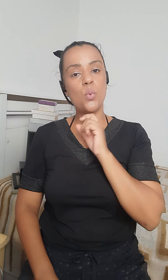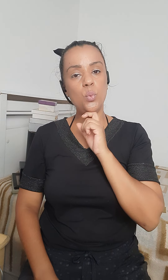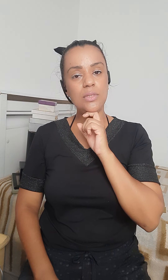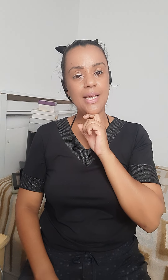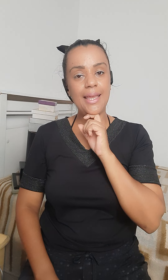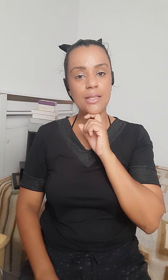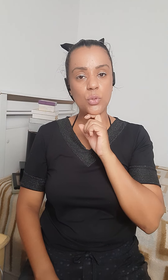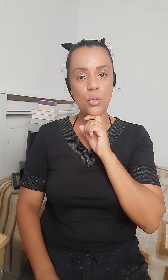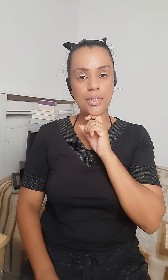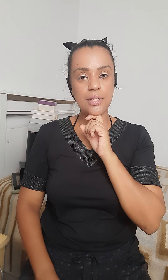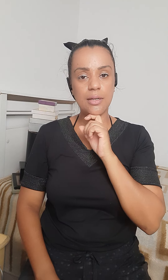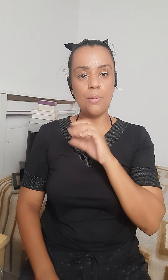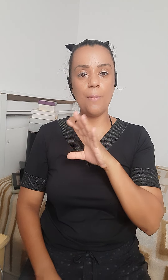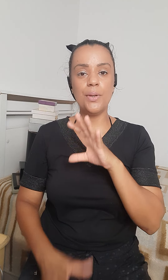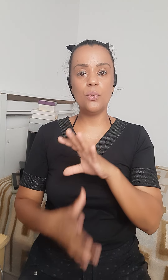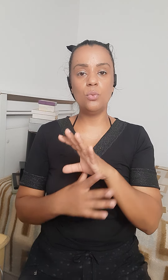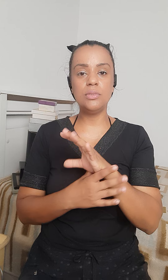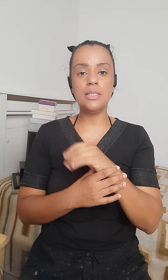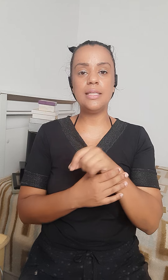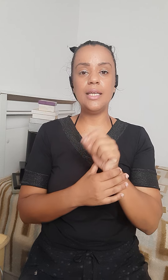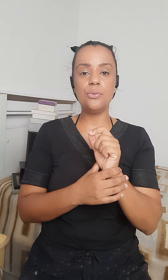pergunta retórica. É uma pergunta dentro